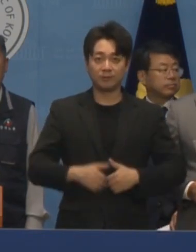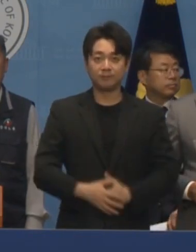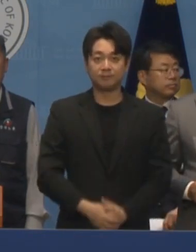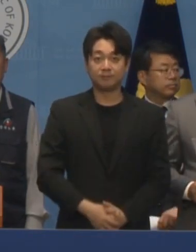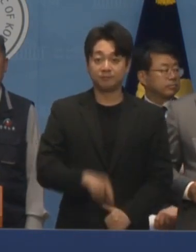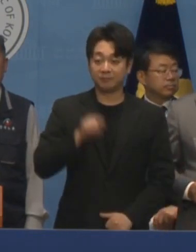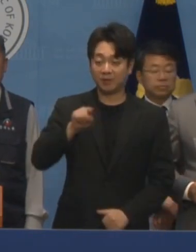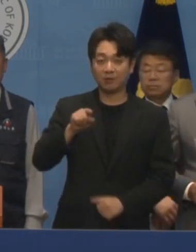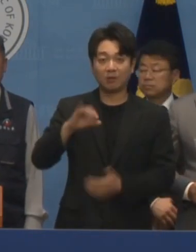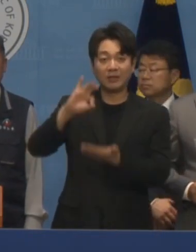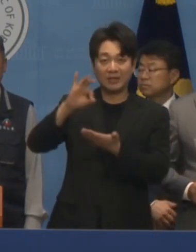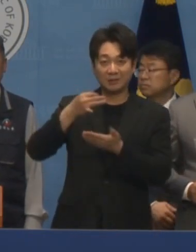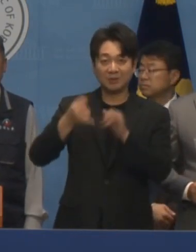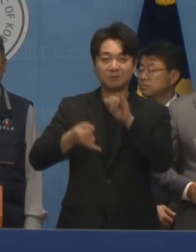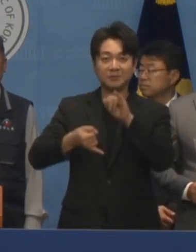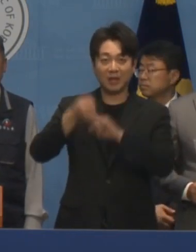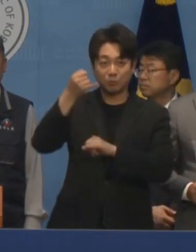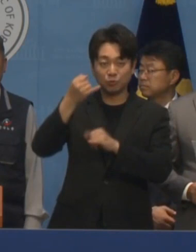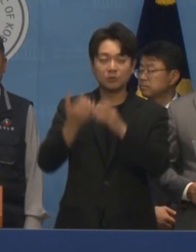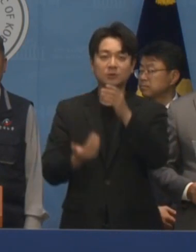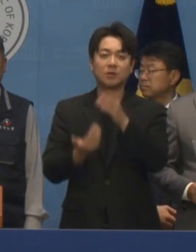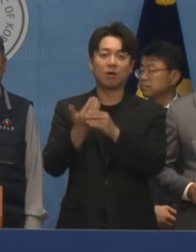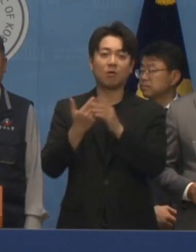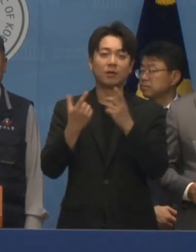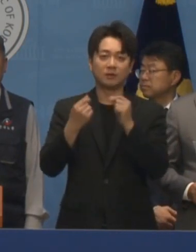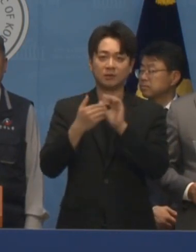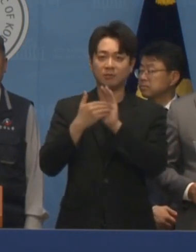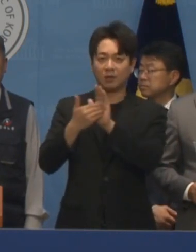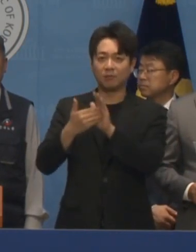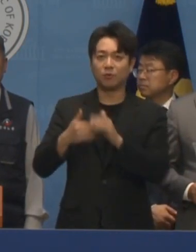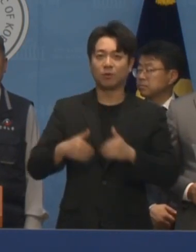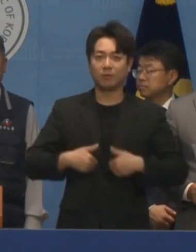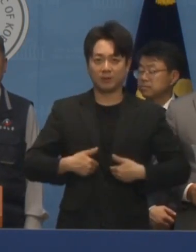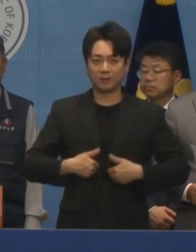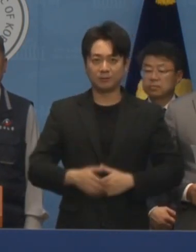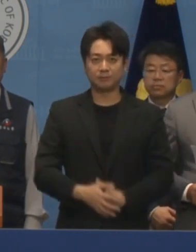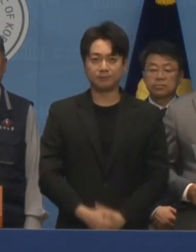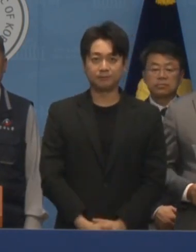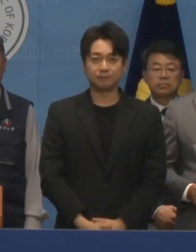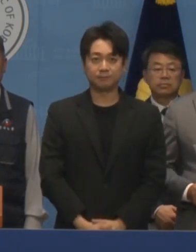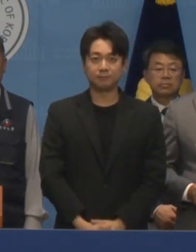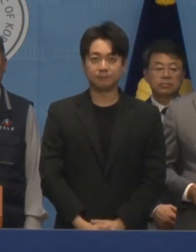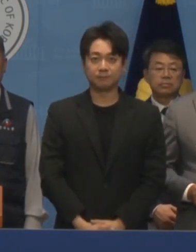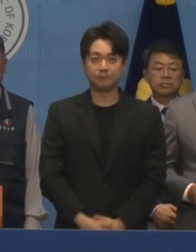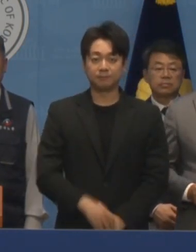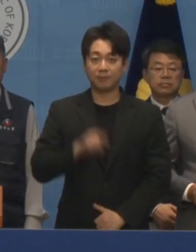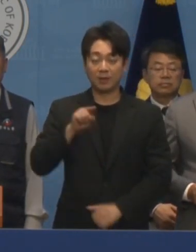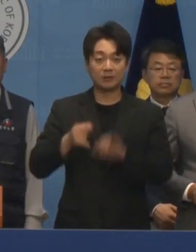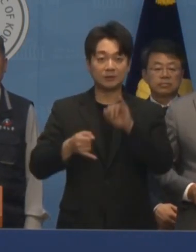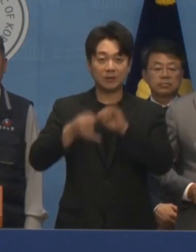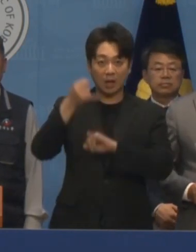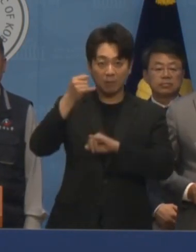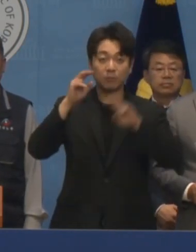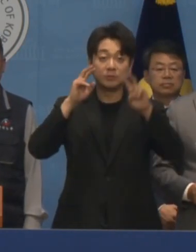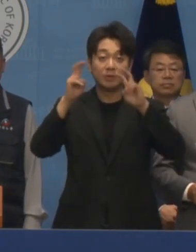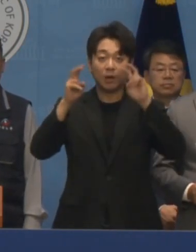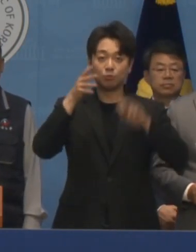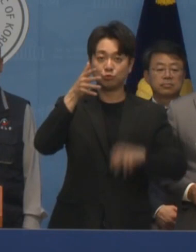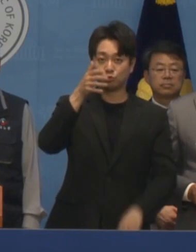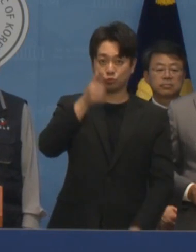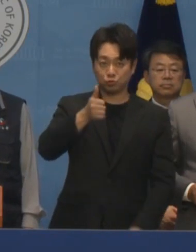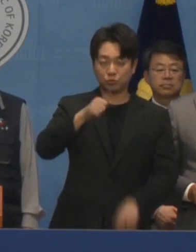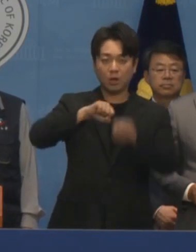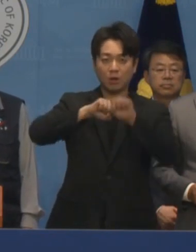임금체불과 같은 사건이 발생하지 않도록 막아야 합니다. 악질적인 체불 사업주를 엄벌에 처하고 일한